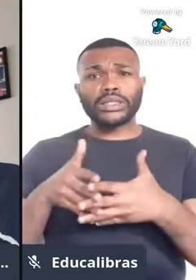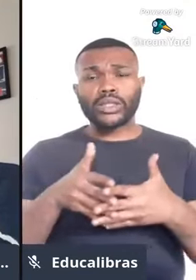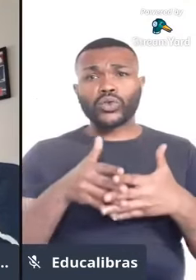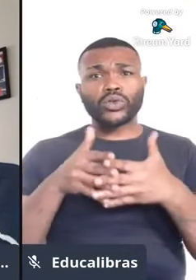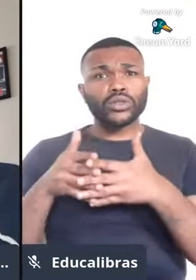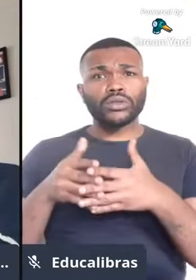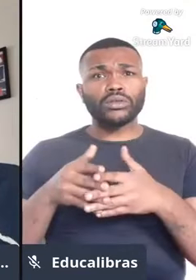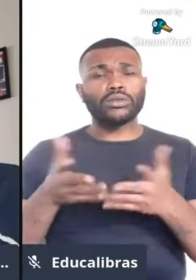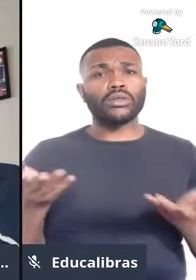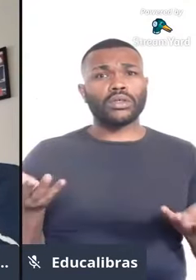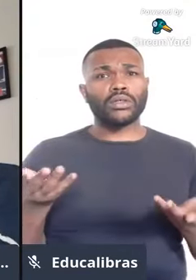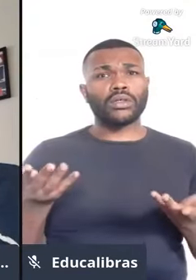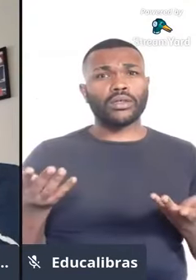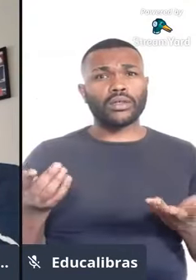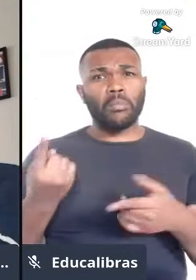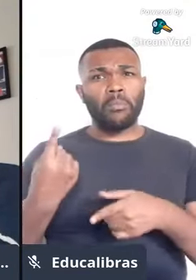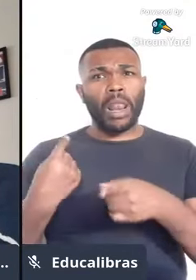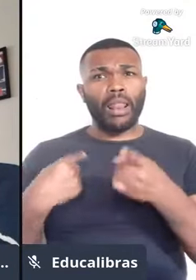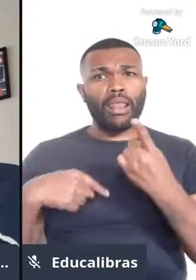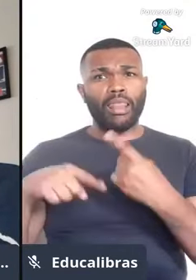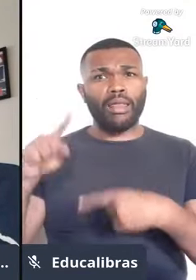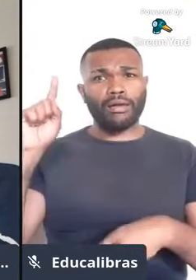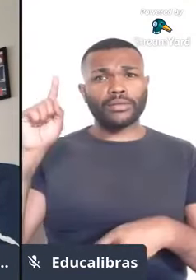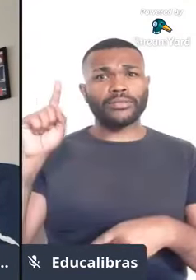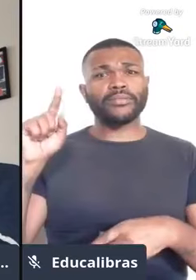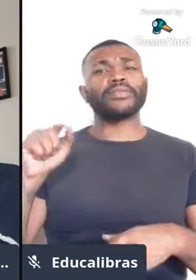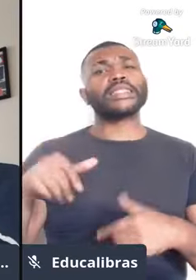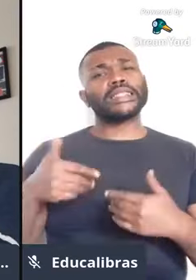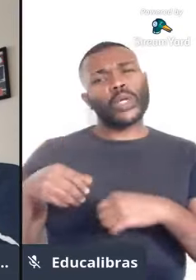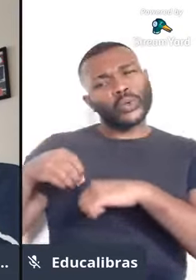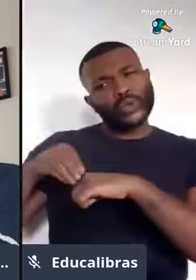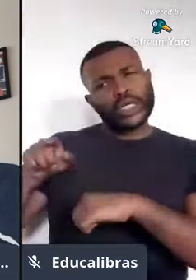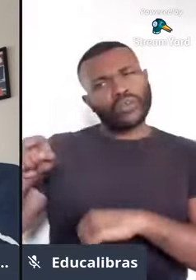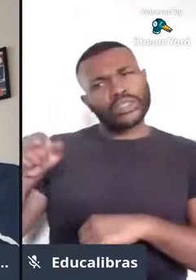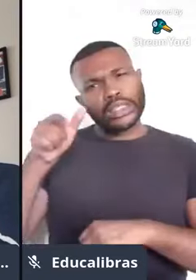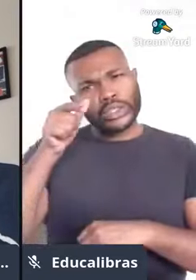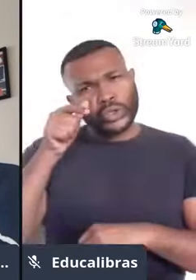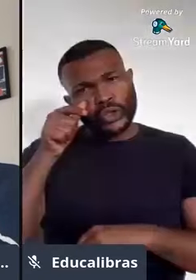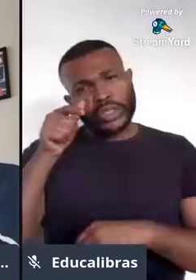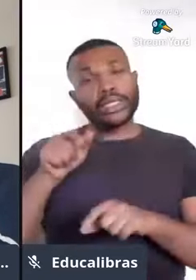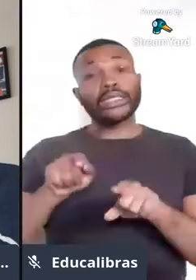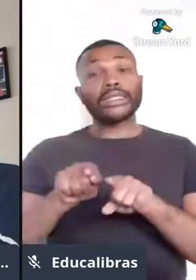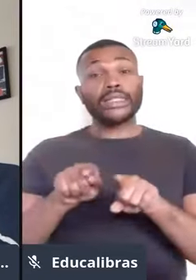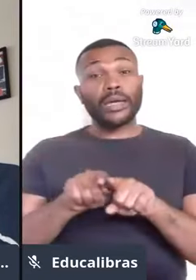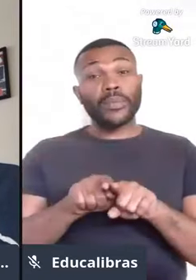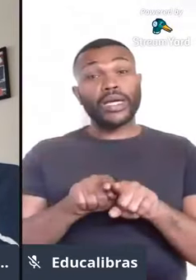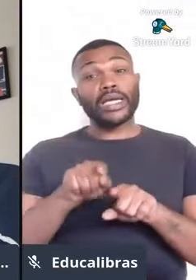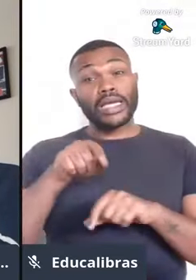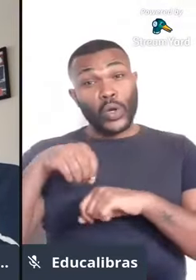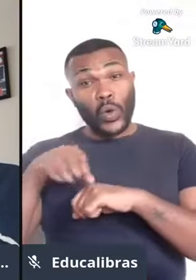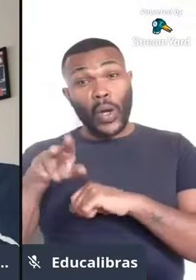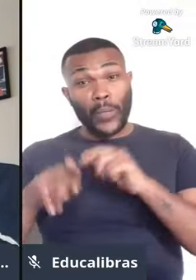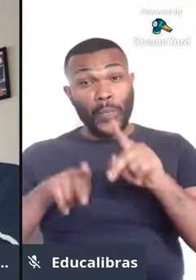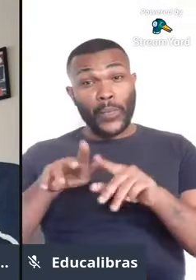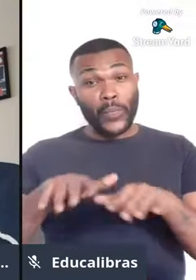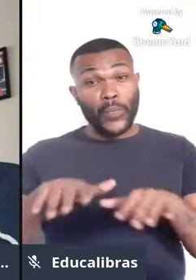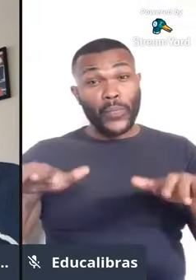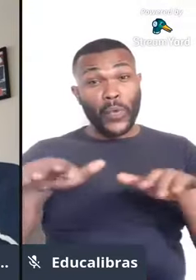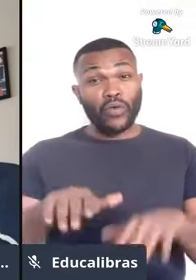Então, vale a pena assistir. Fica a minha dica aí para você, inclusive para você recomendar para o seu público, Crip